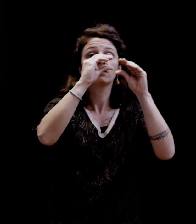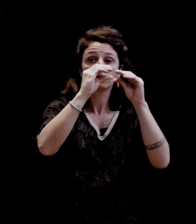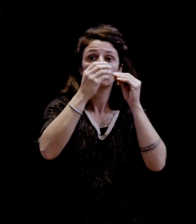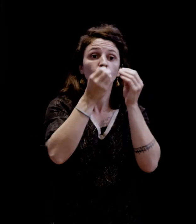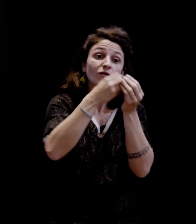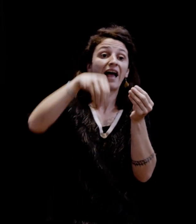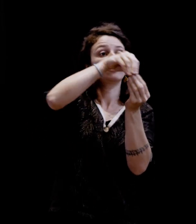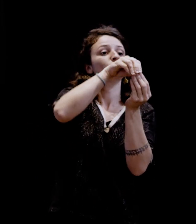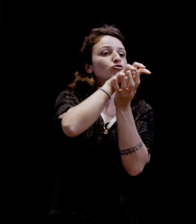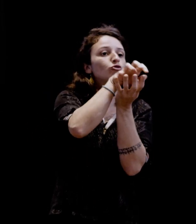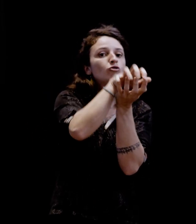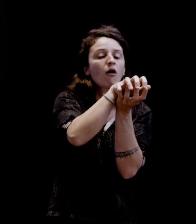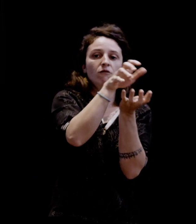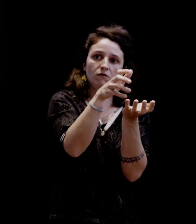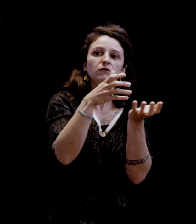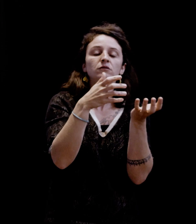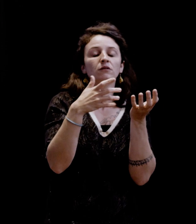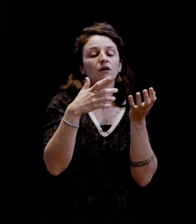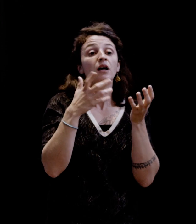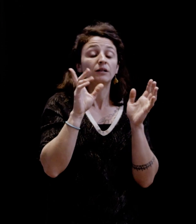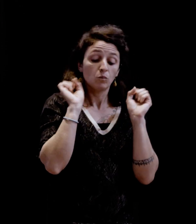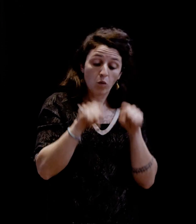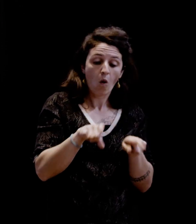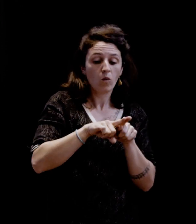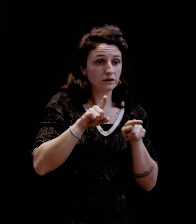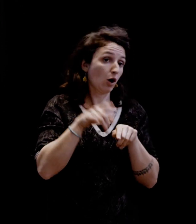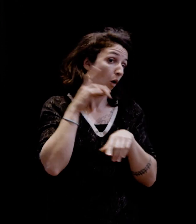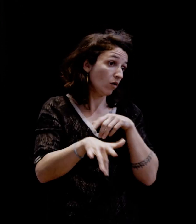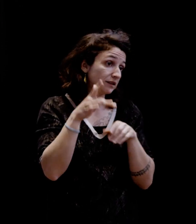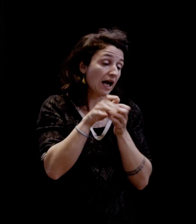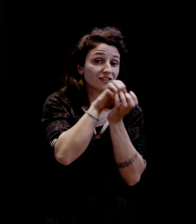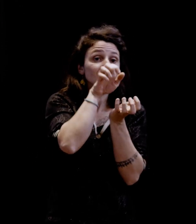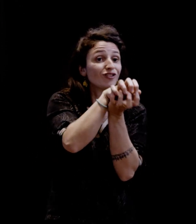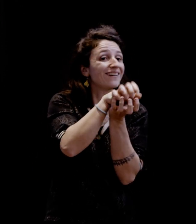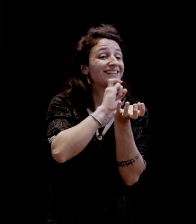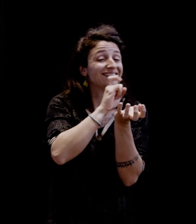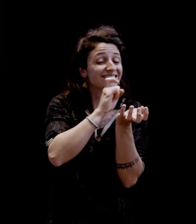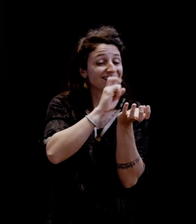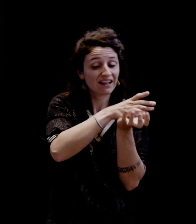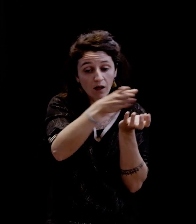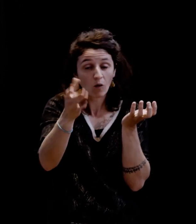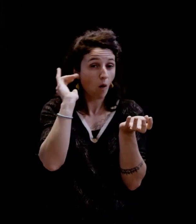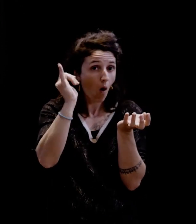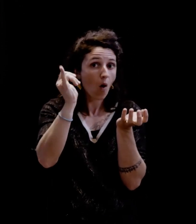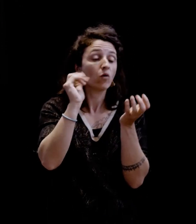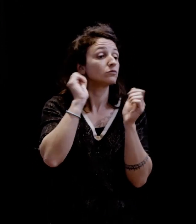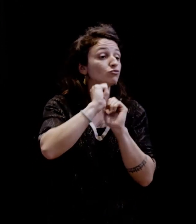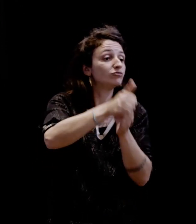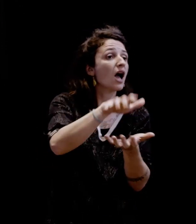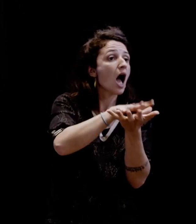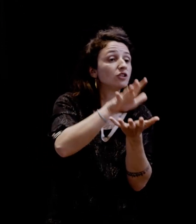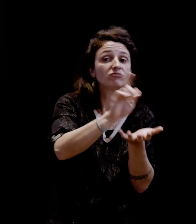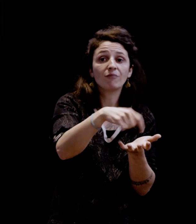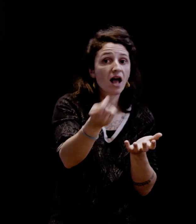C'est un peu fou parce que ça va dans tous les sens. On a aussi des retards d'éruption dentaire avec des dents qui ne poussent pas à l'âge normal où elles devraient